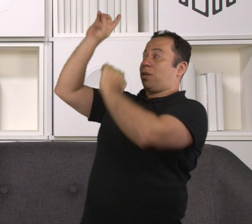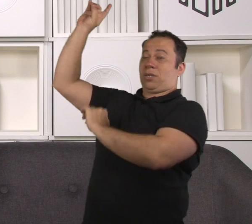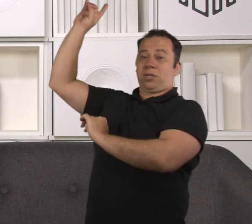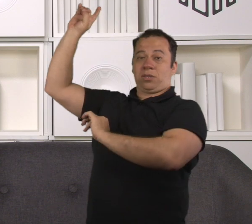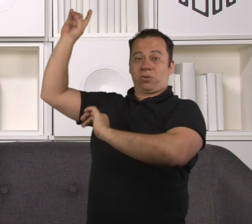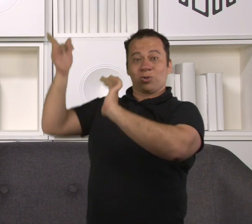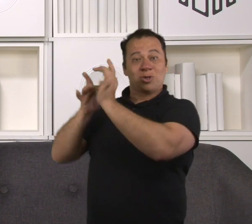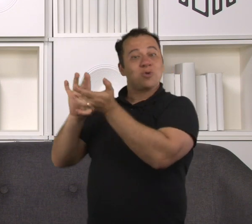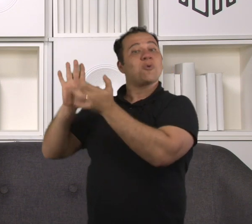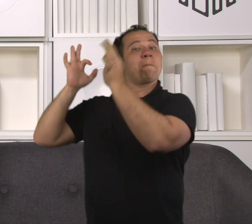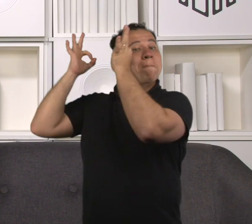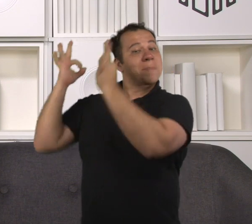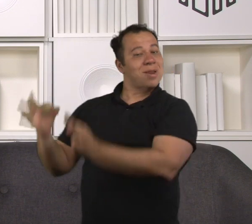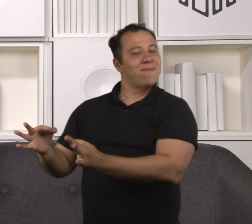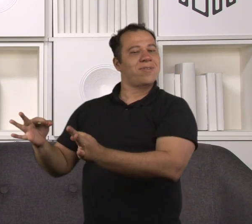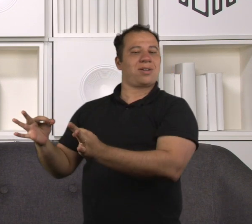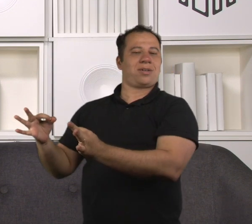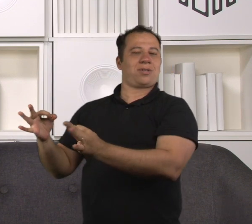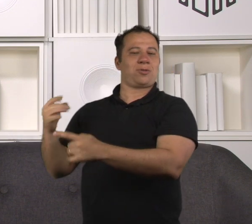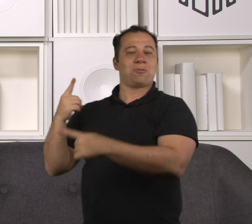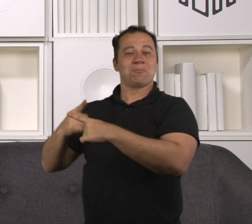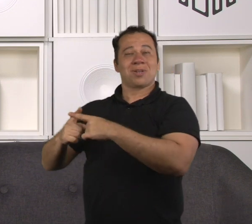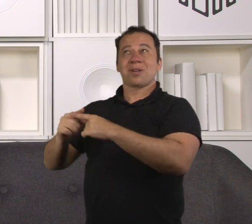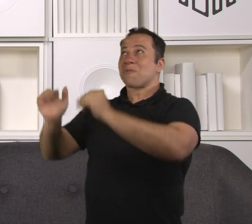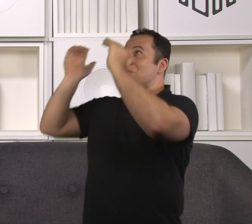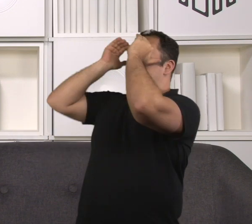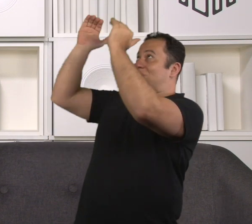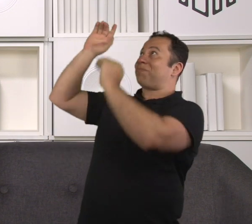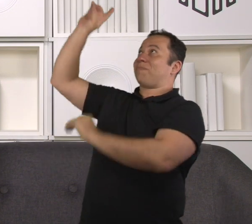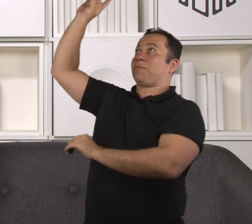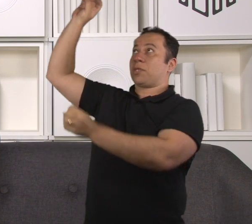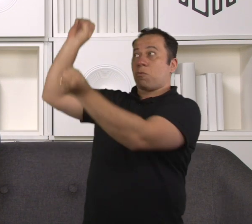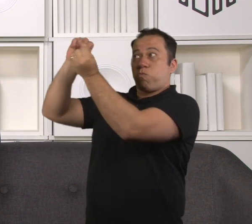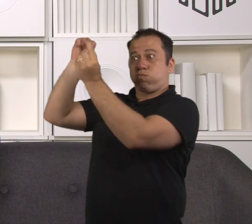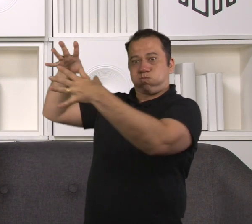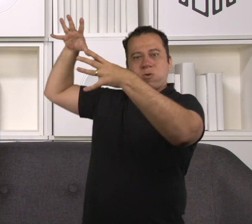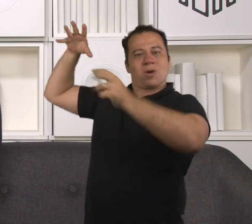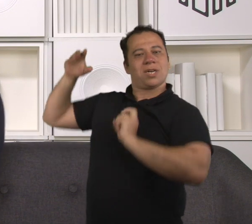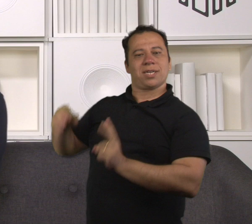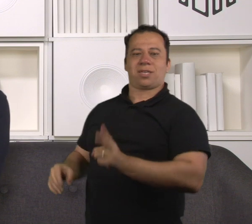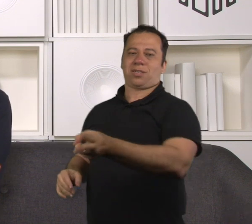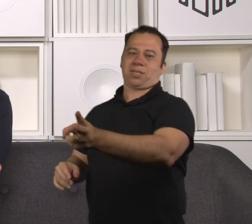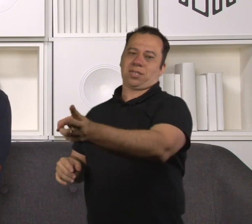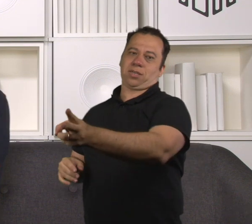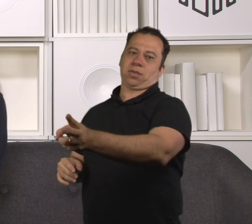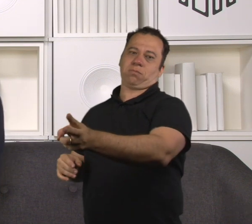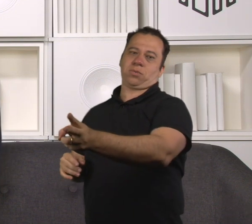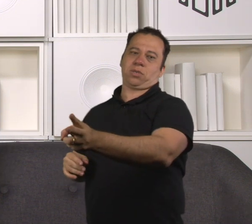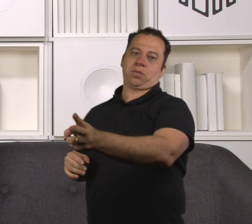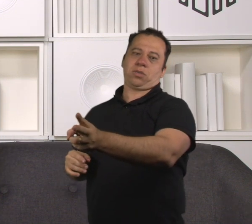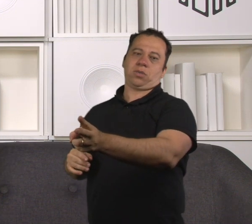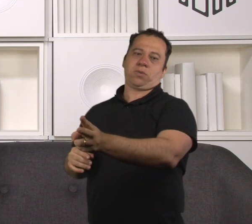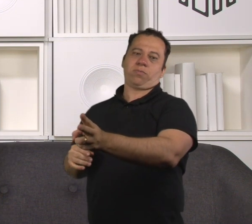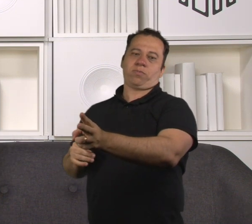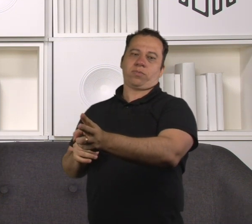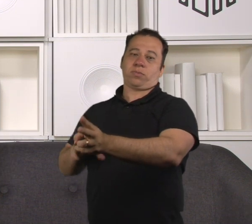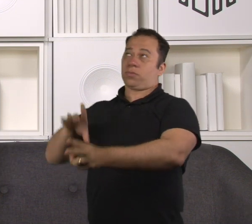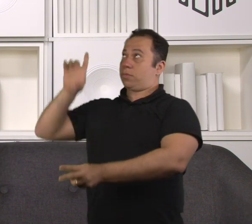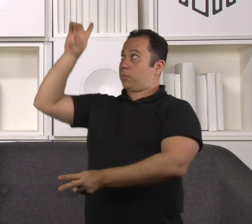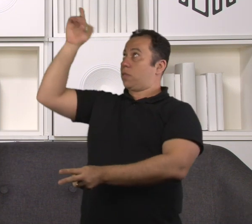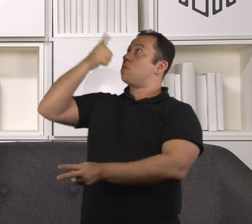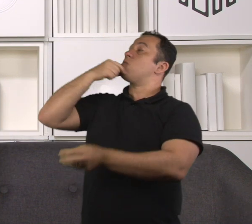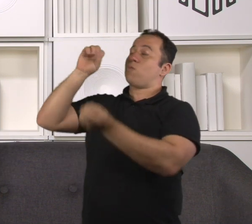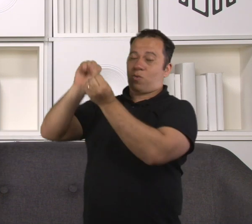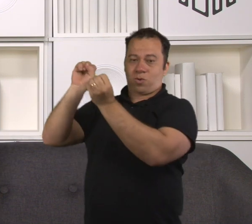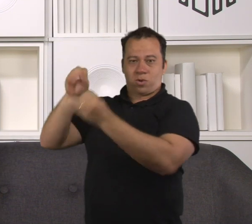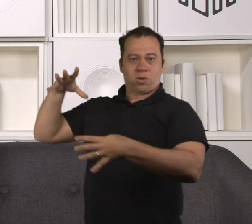homem perfeito porque ele é o homem em perfeita submissão a Deus, o Criador. Jesus é o homem perfeito porque é o homem em perfeita